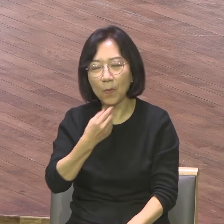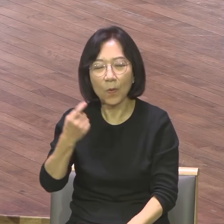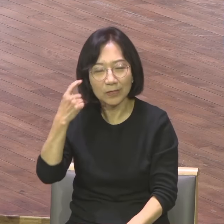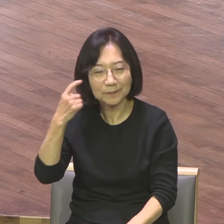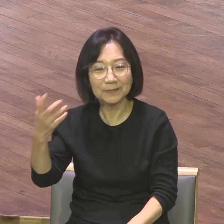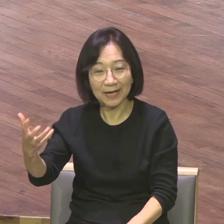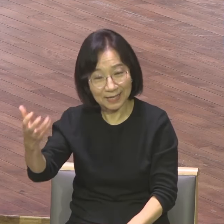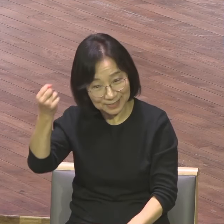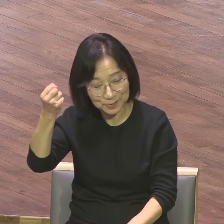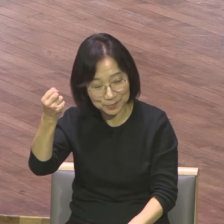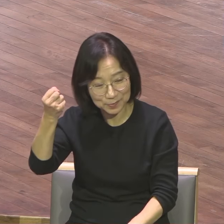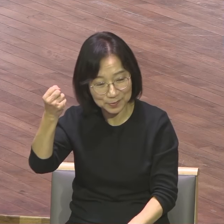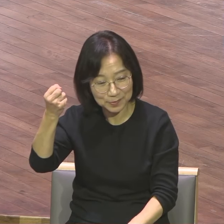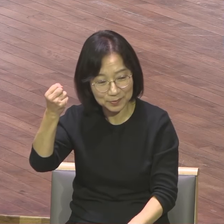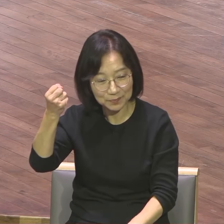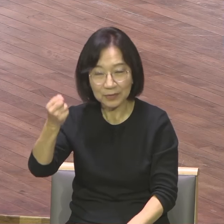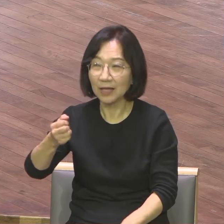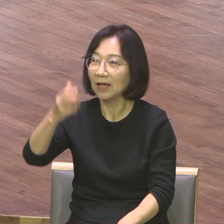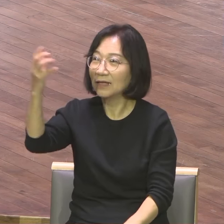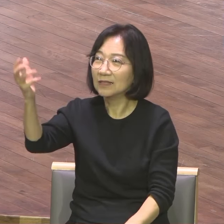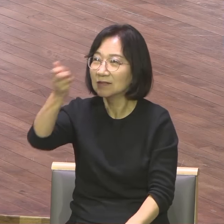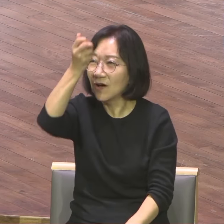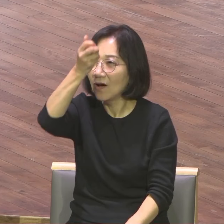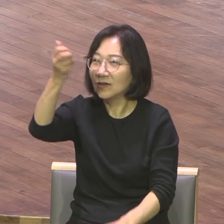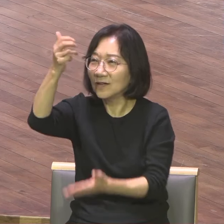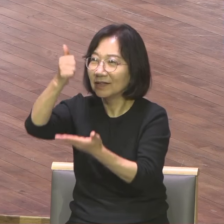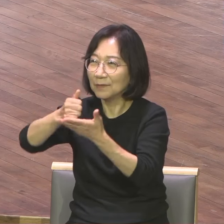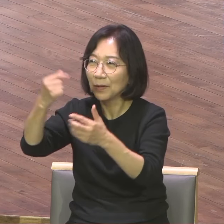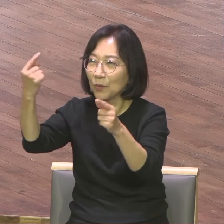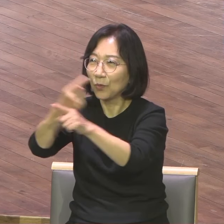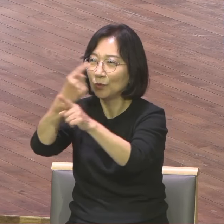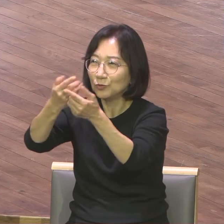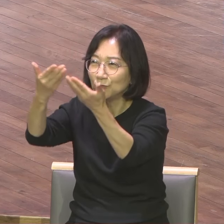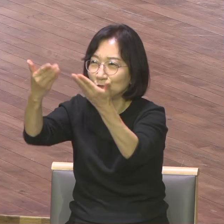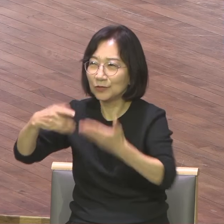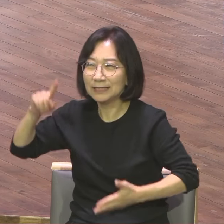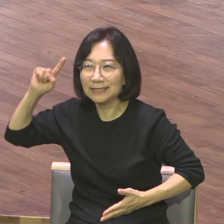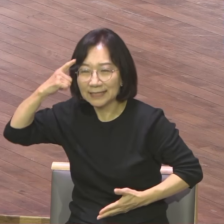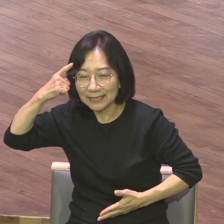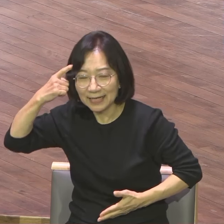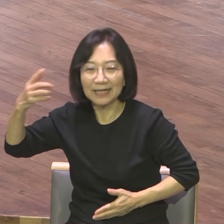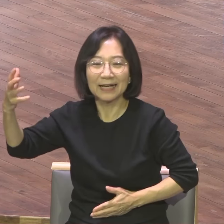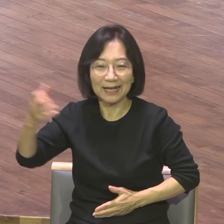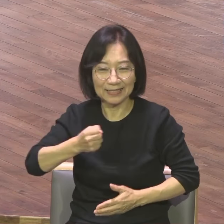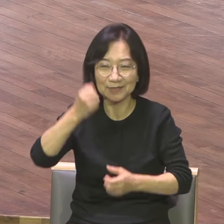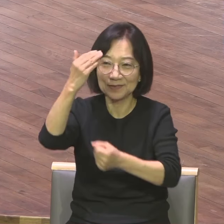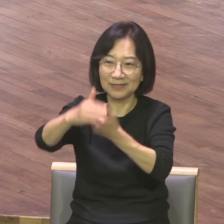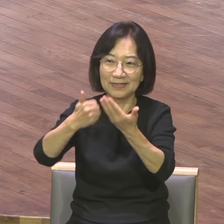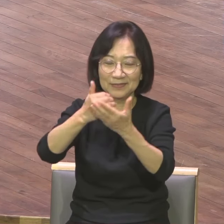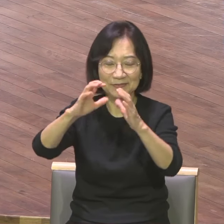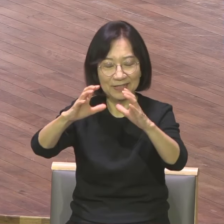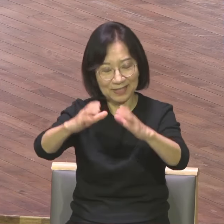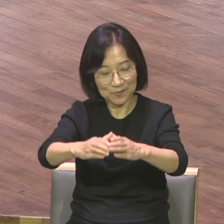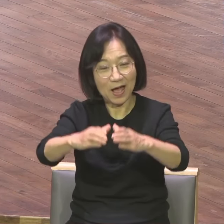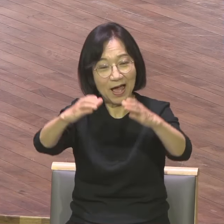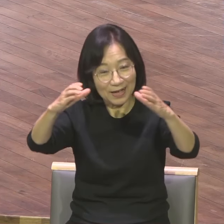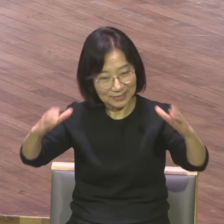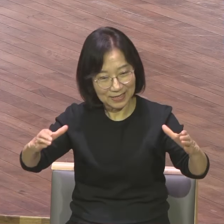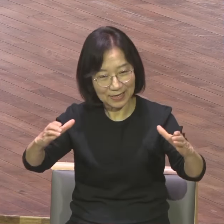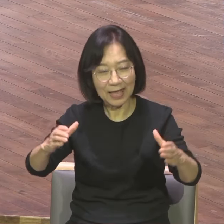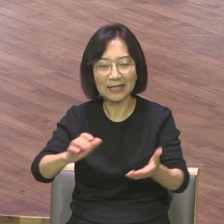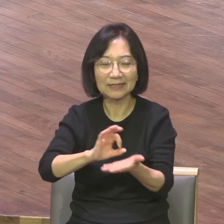고쳐진 생각, 성령께서 고쳐진 생각을 가지고 하나님 나라 확장의 시대적 대표적 기념비적으로